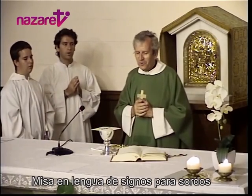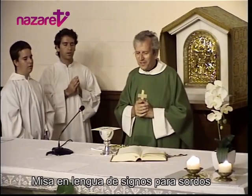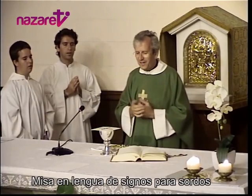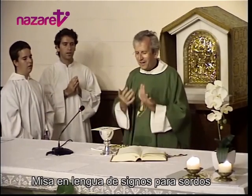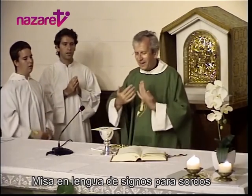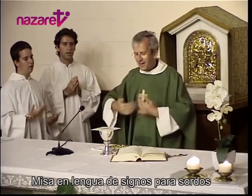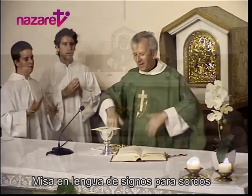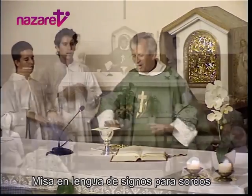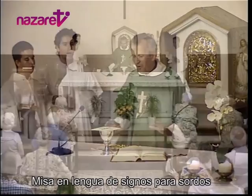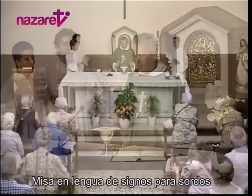gloria.